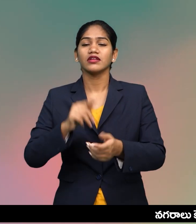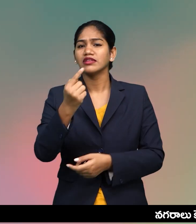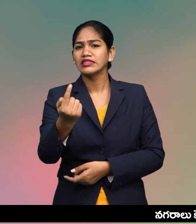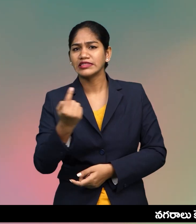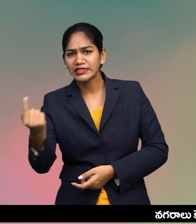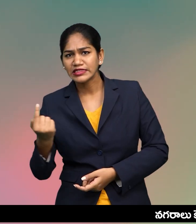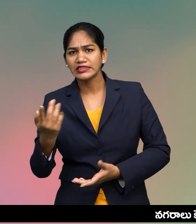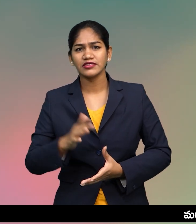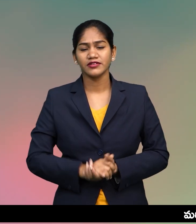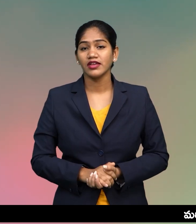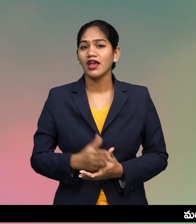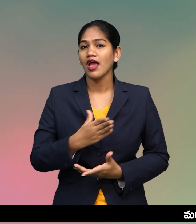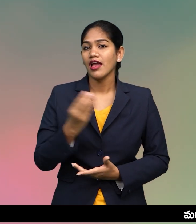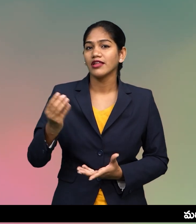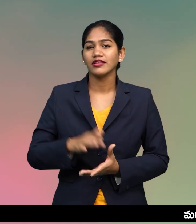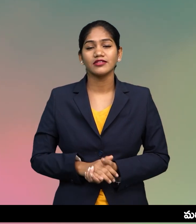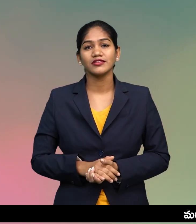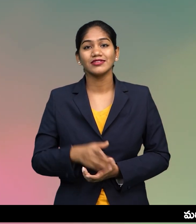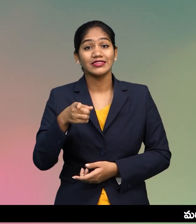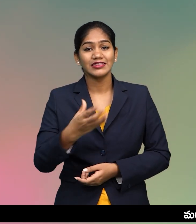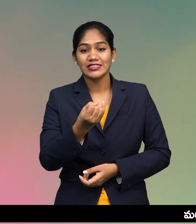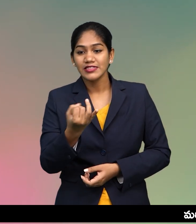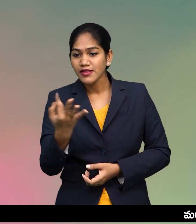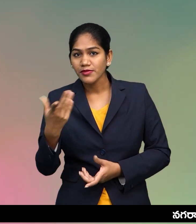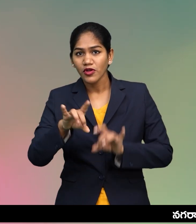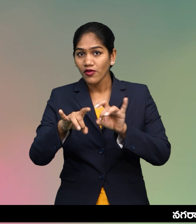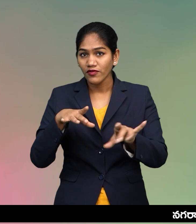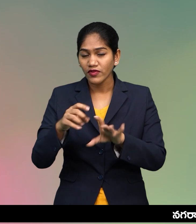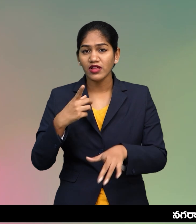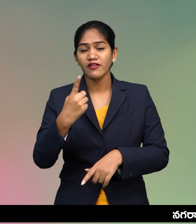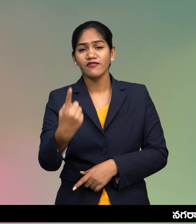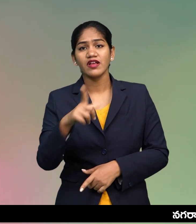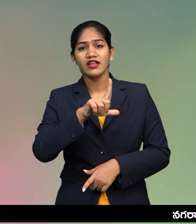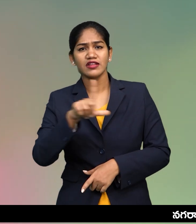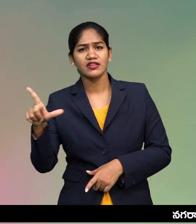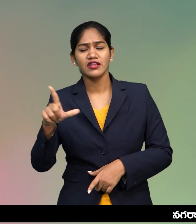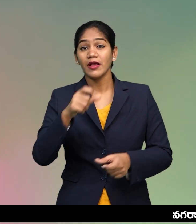ఉన్నాయి. మరియు 1,00,000 జనాభా నగరాల సంఖ్య దాదాపు 40.